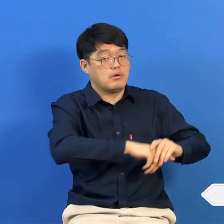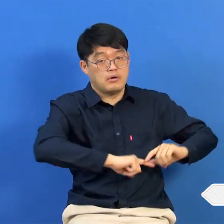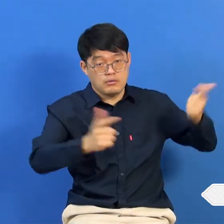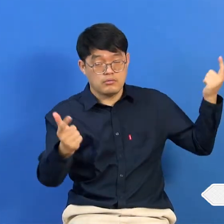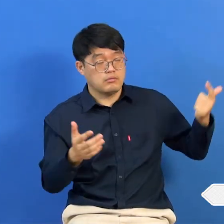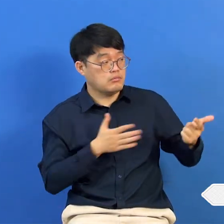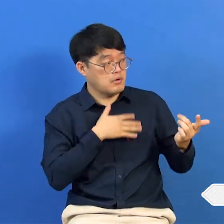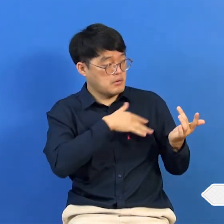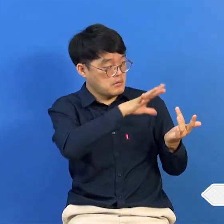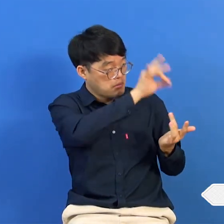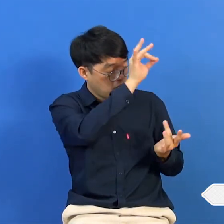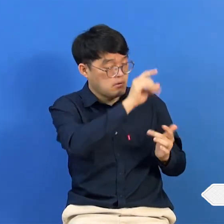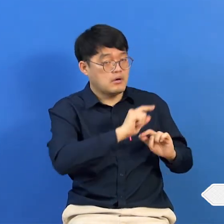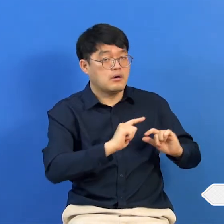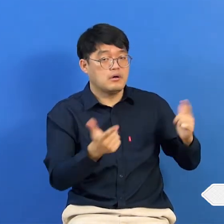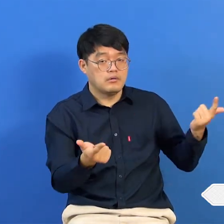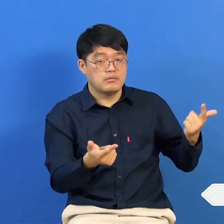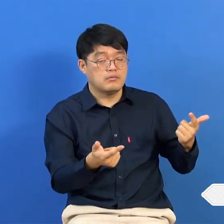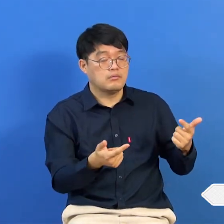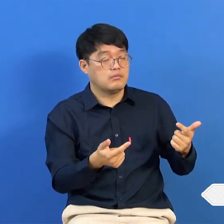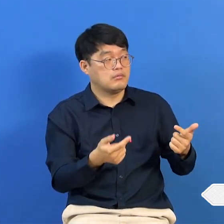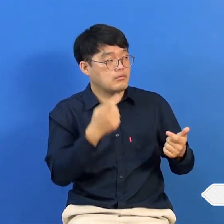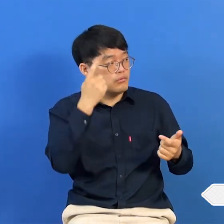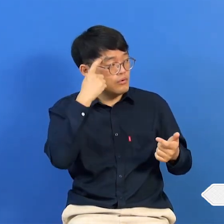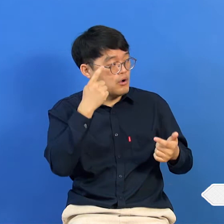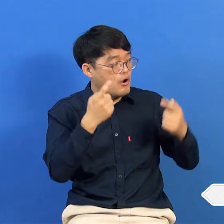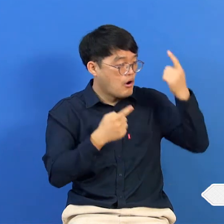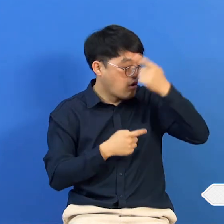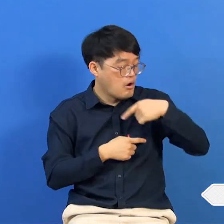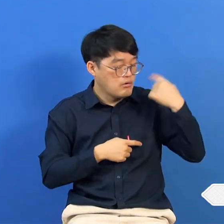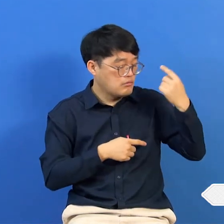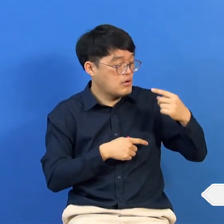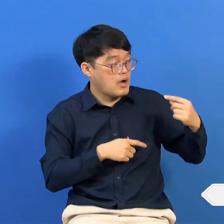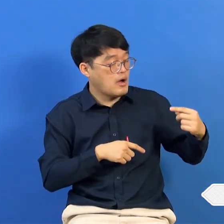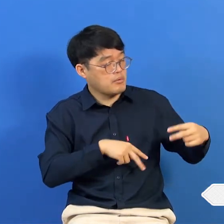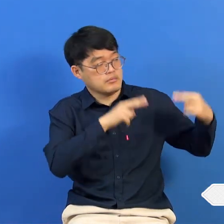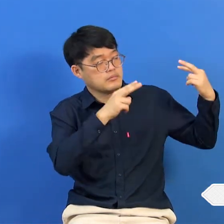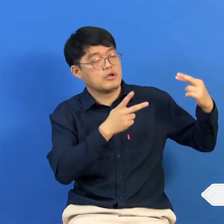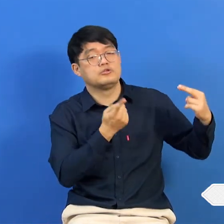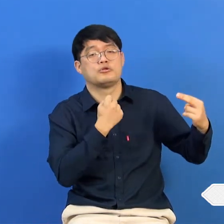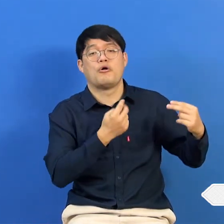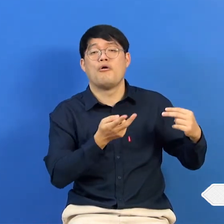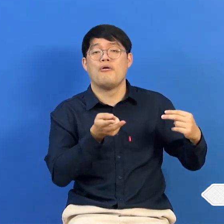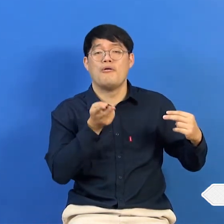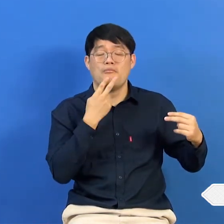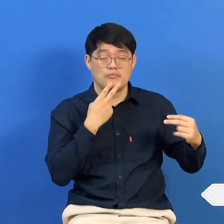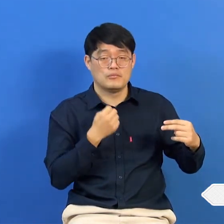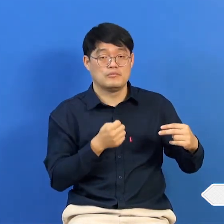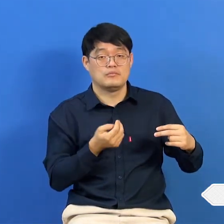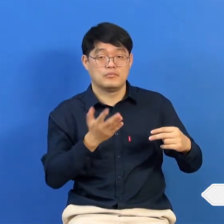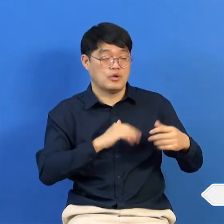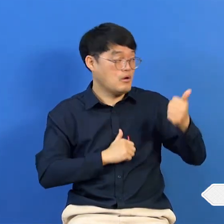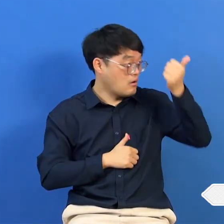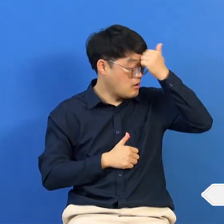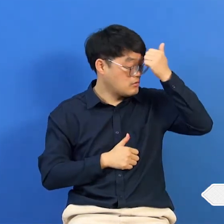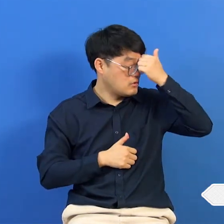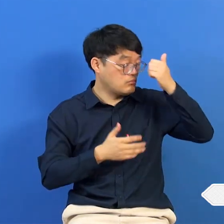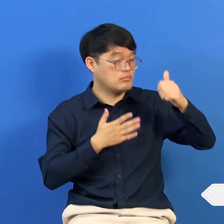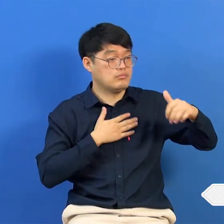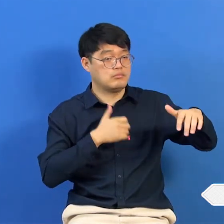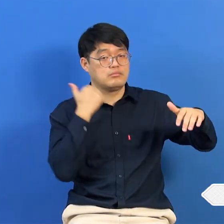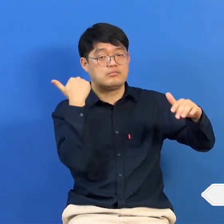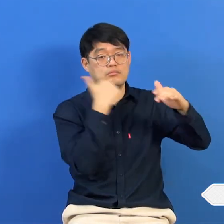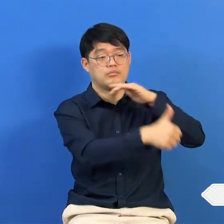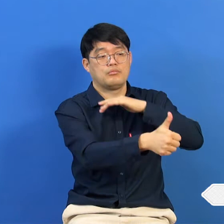내가 선택한 것도 아니고 도대체 얼굴도 한번 못 봤는데 왜 아담이 대표자가